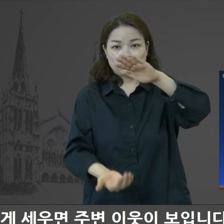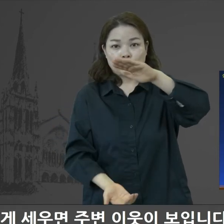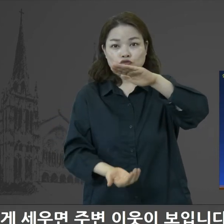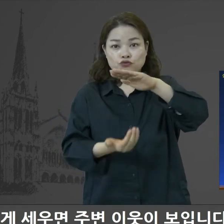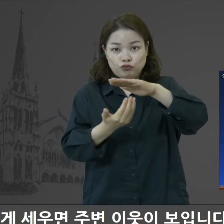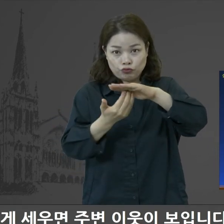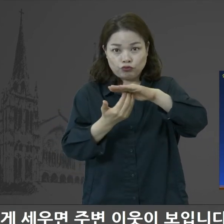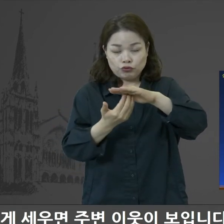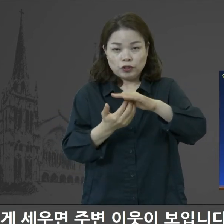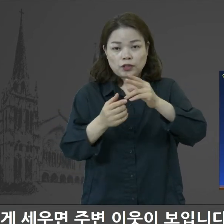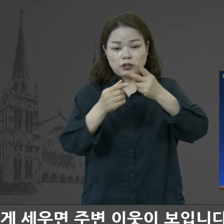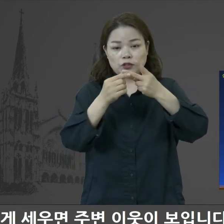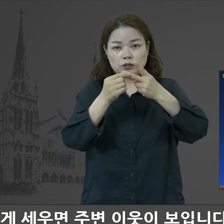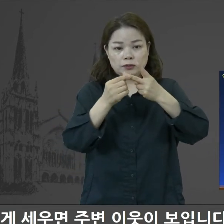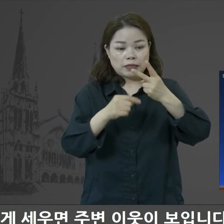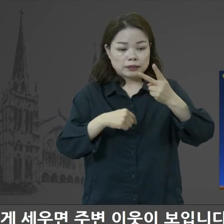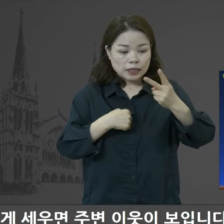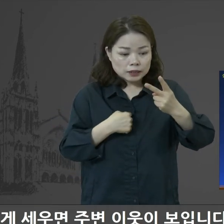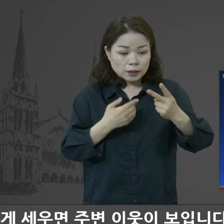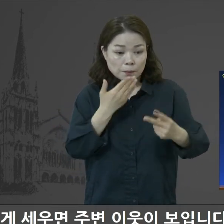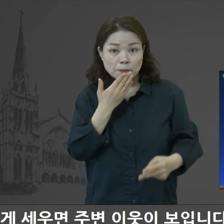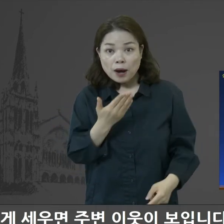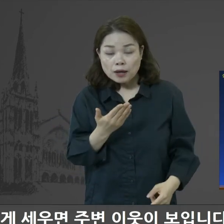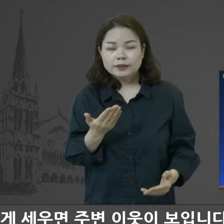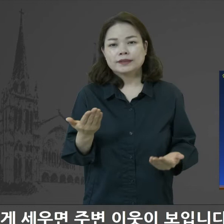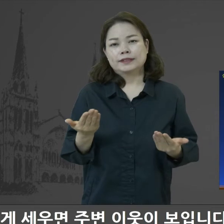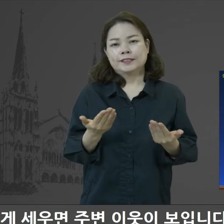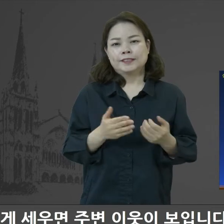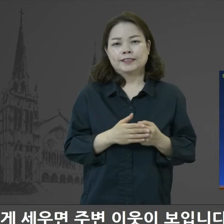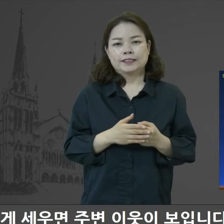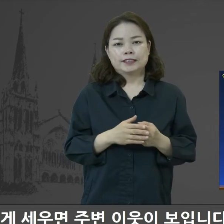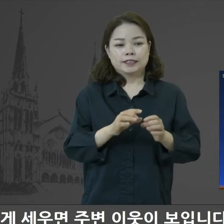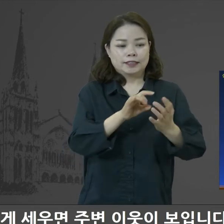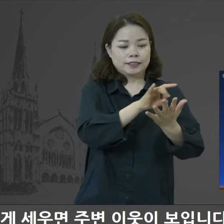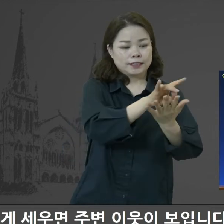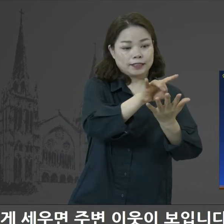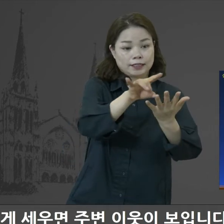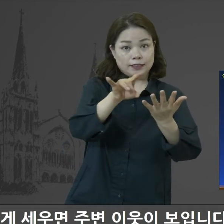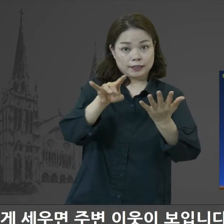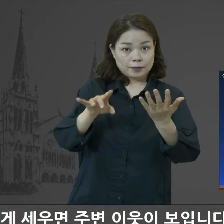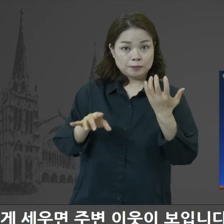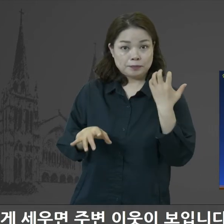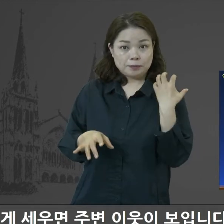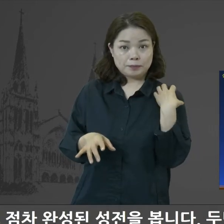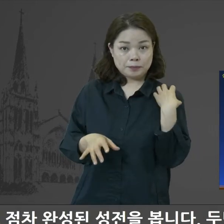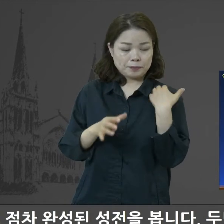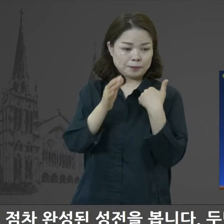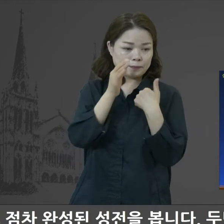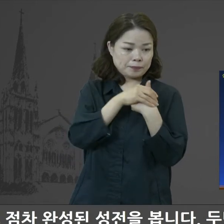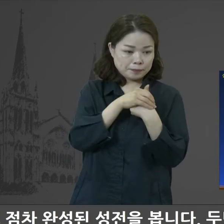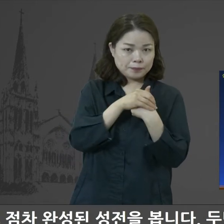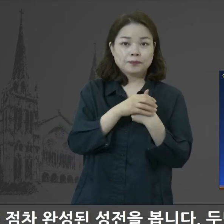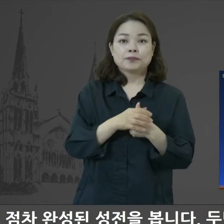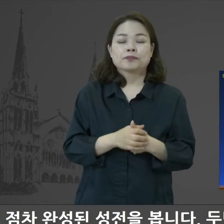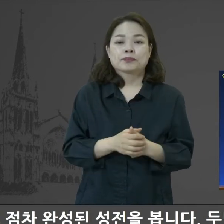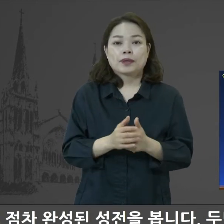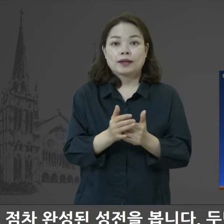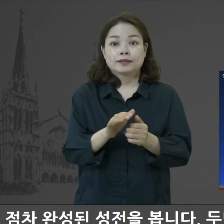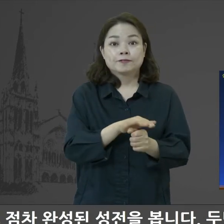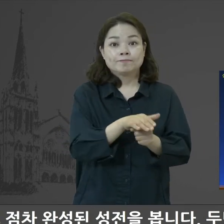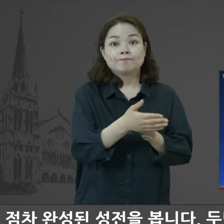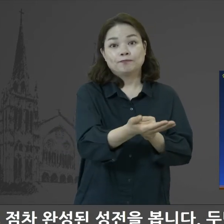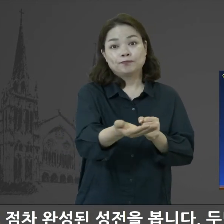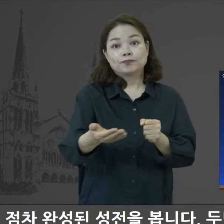두 번째 원리, 자신들이 할 수 있는 일을 각자에게 맡겼다라는 것. 사랑하는